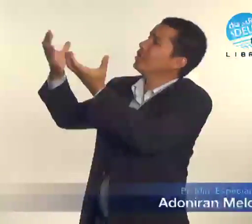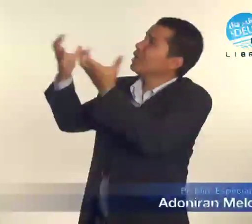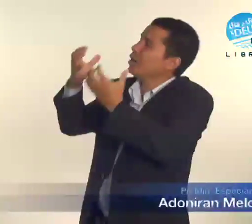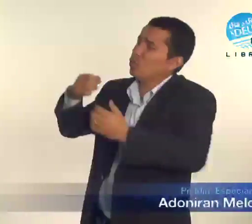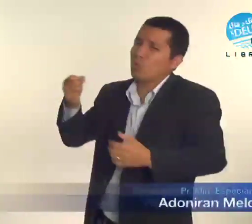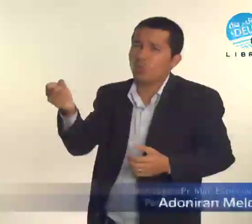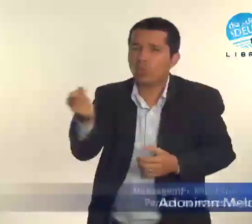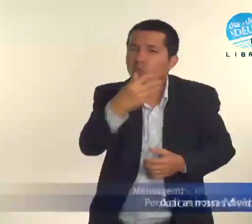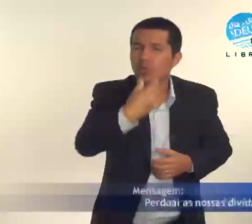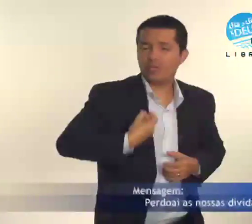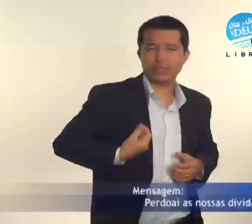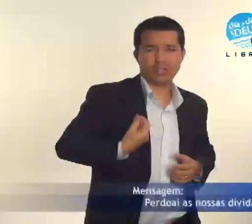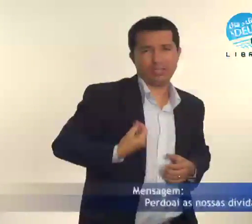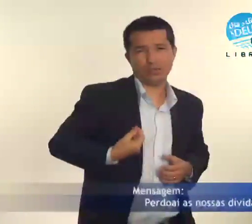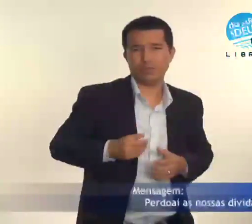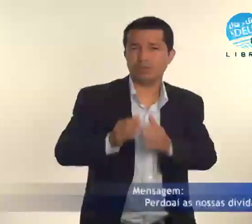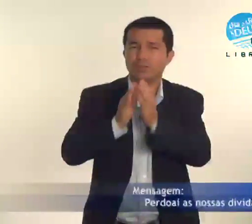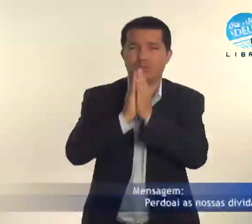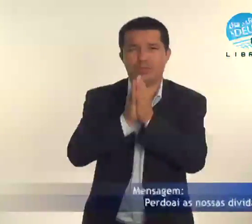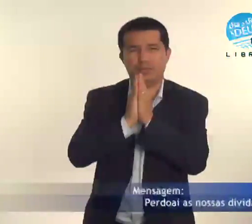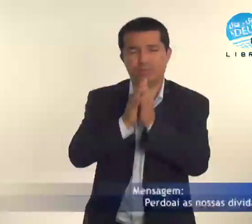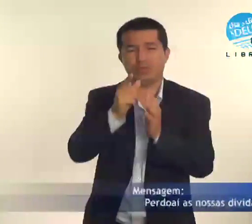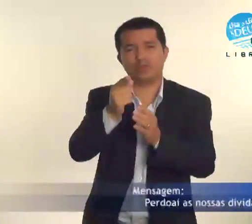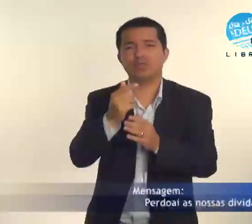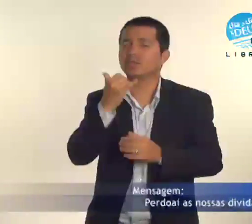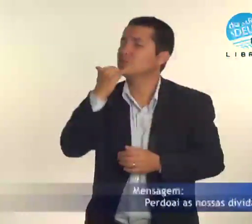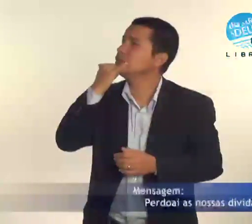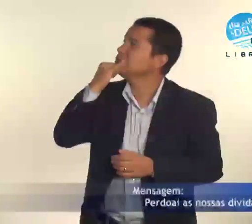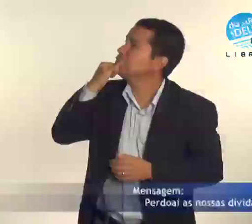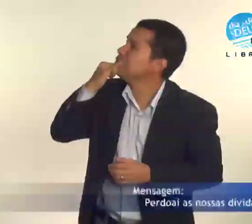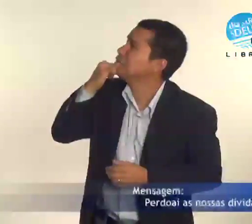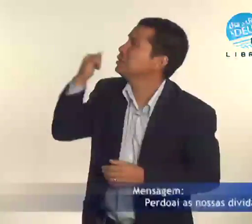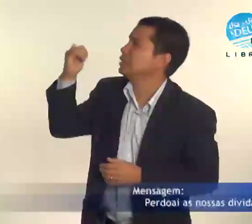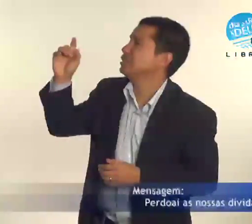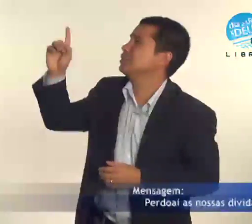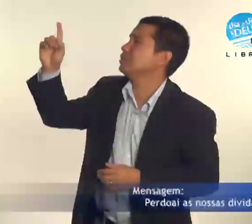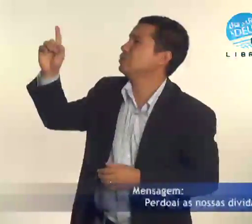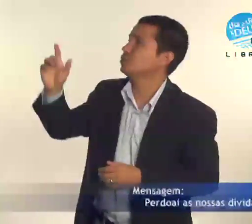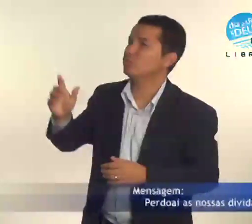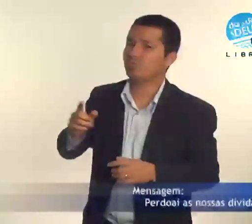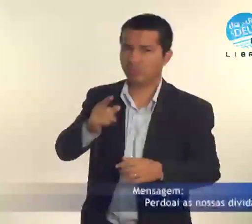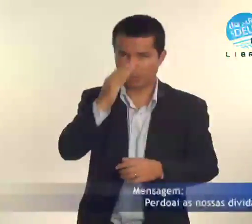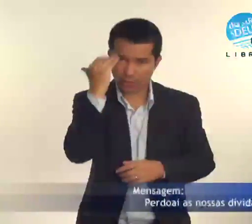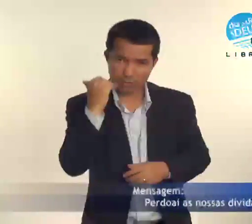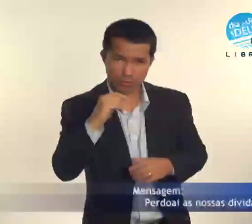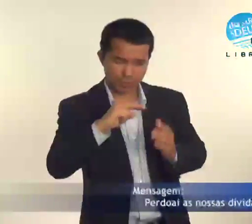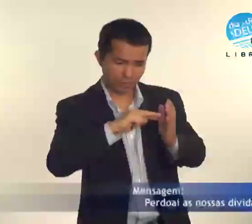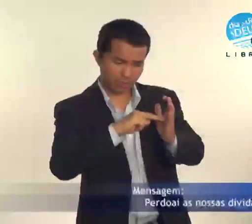de uma outra maneira nos dias de hoje. Queridos, esta